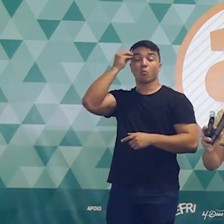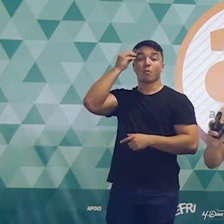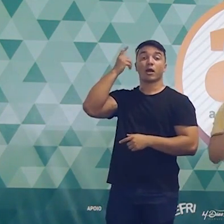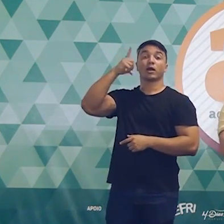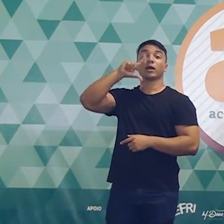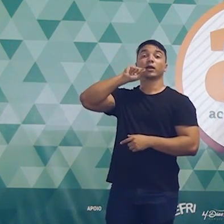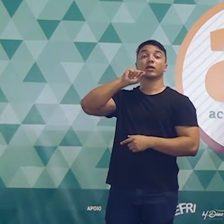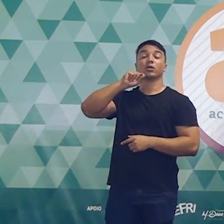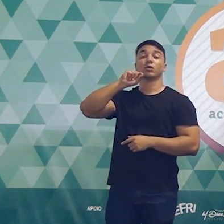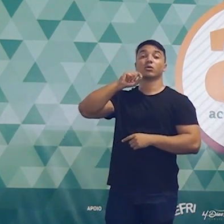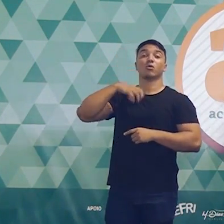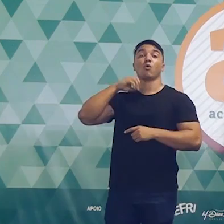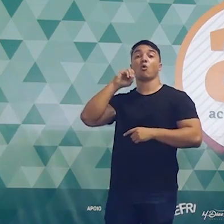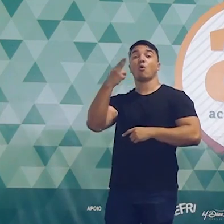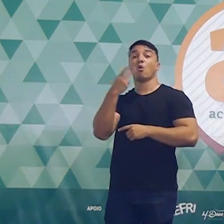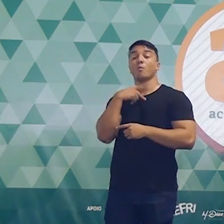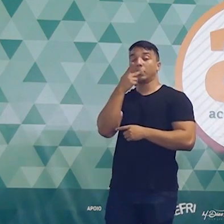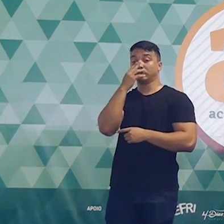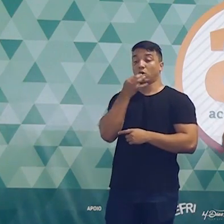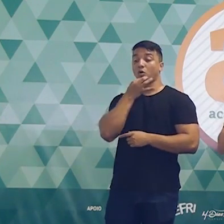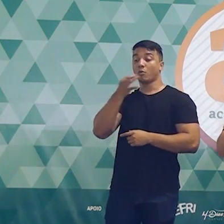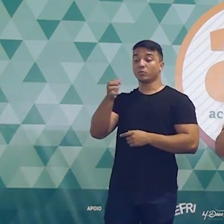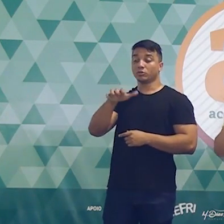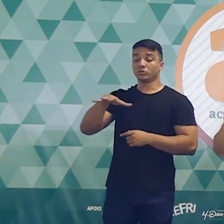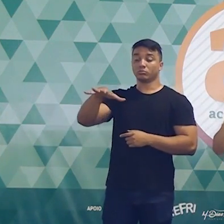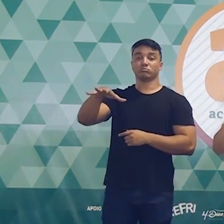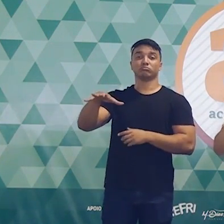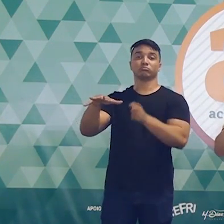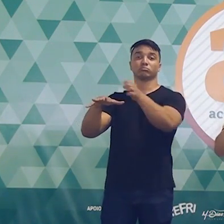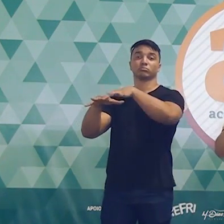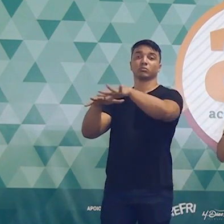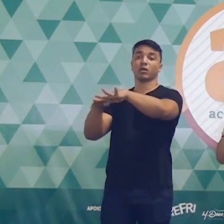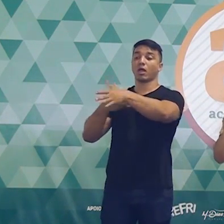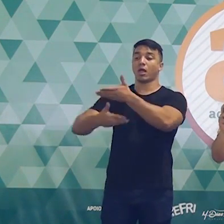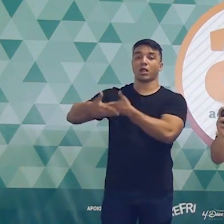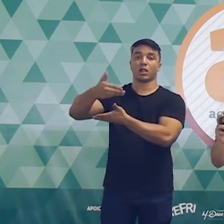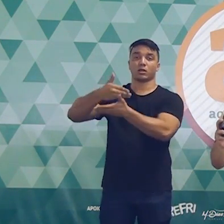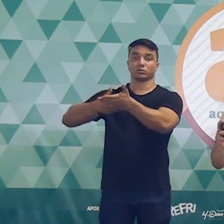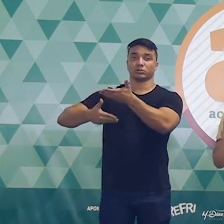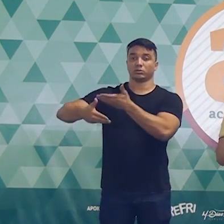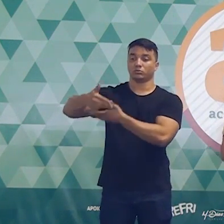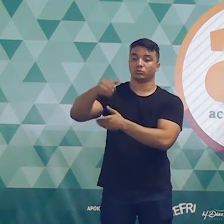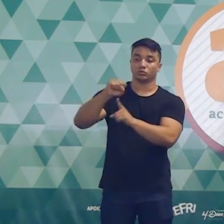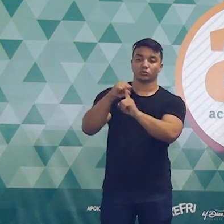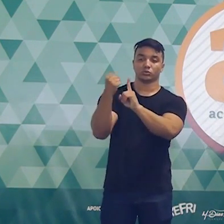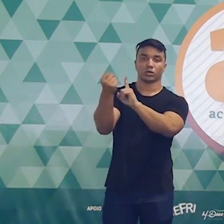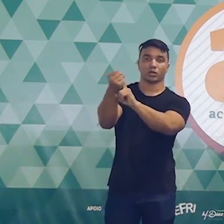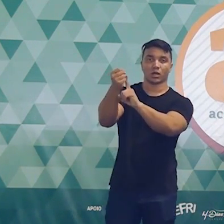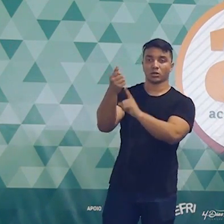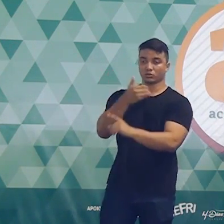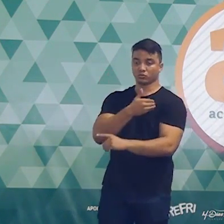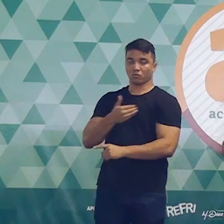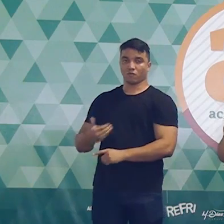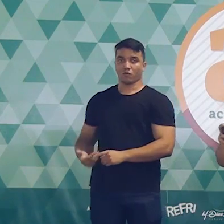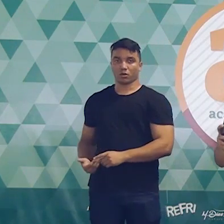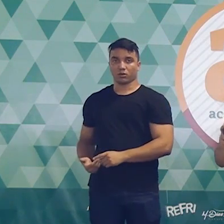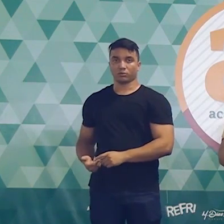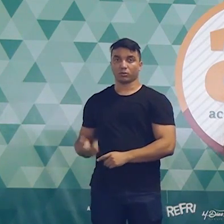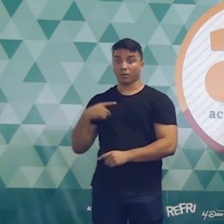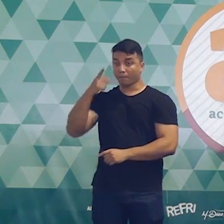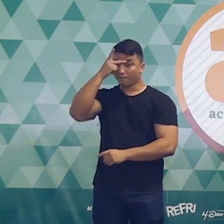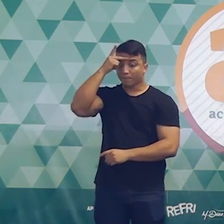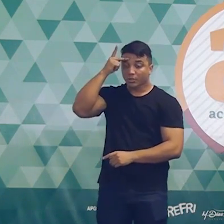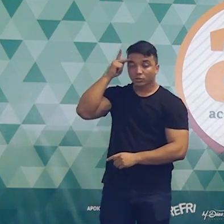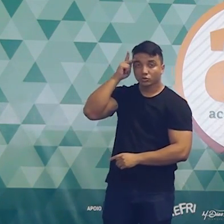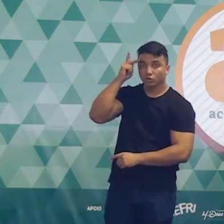culpar, ou vai sugerir alguma relação entre sociedade e poder público,